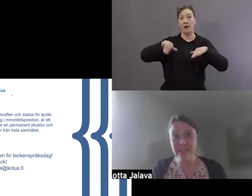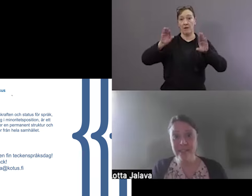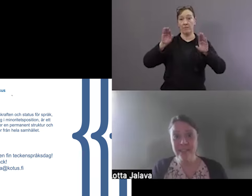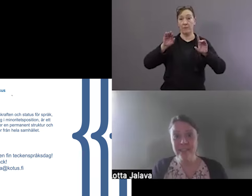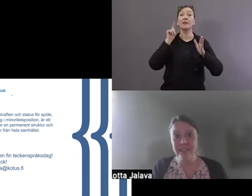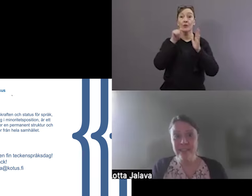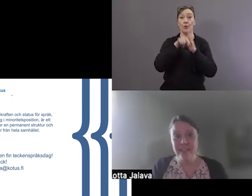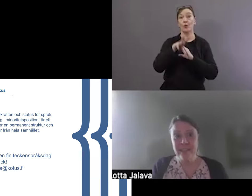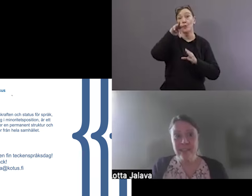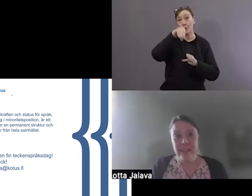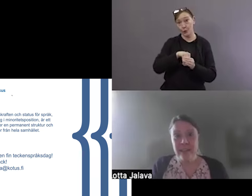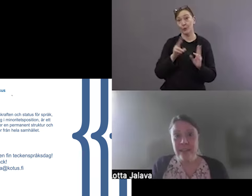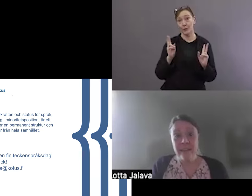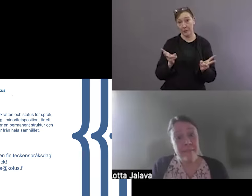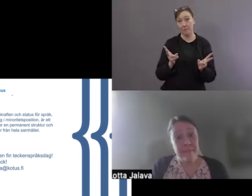yhteiskunnassa.